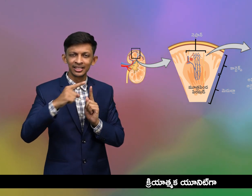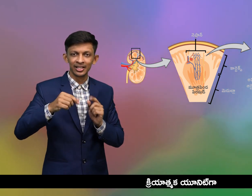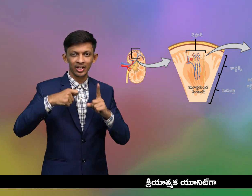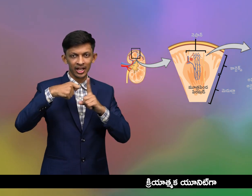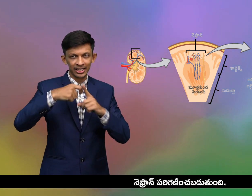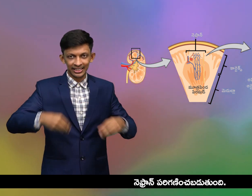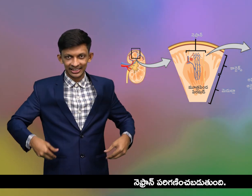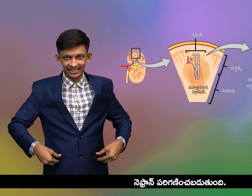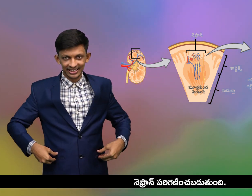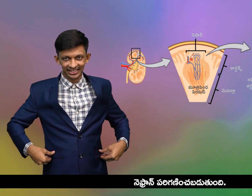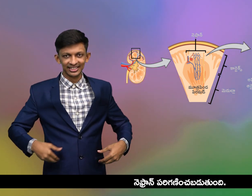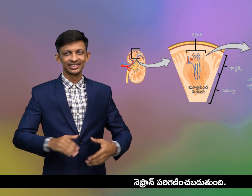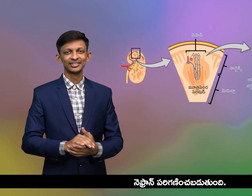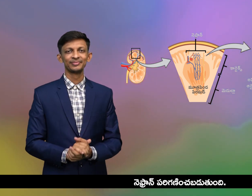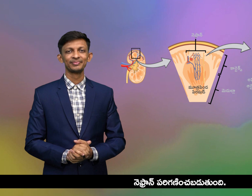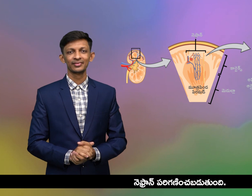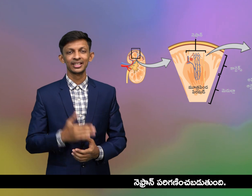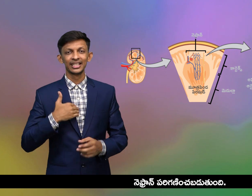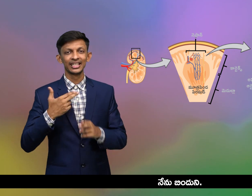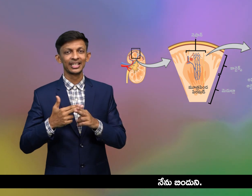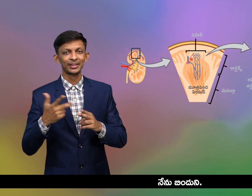యూనిట్గా నెఫ్రాన్ పరిగణించబడుతుంది. నేను